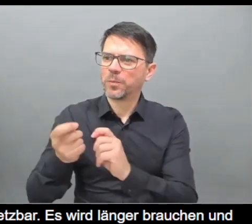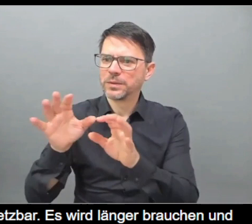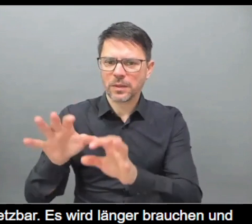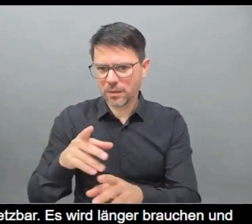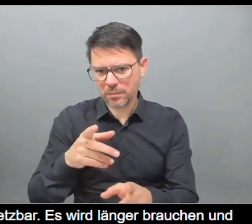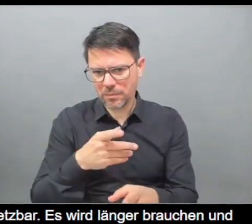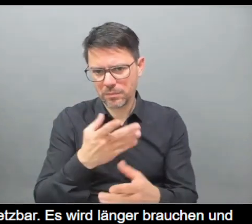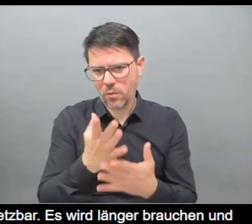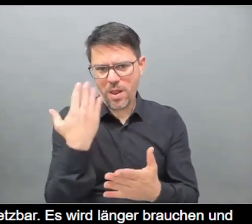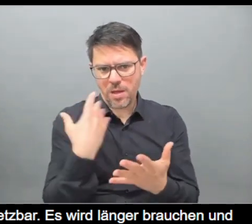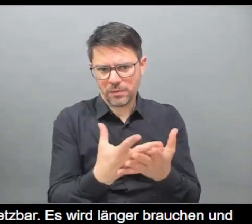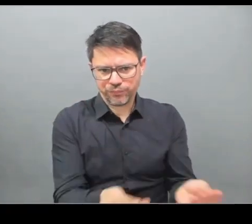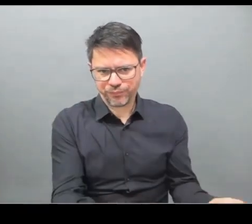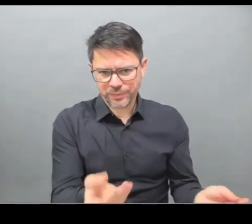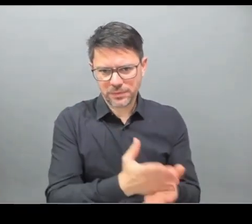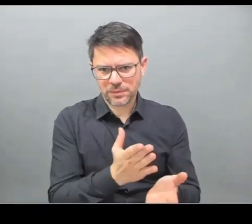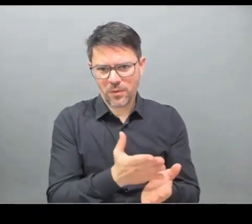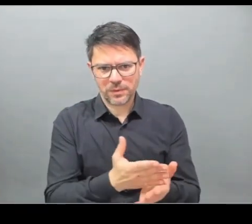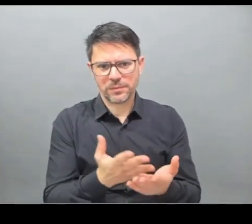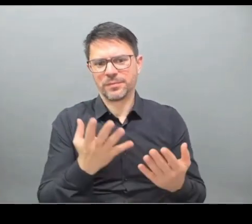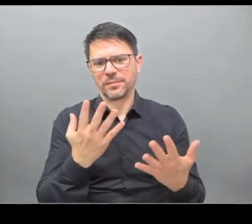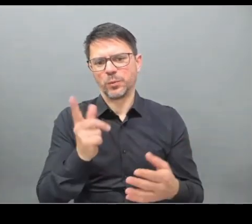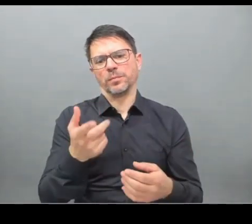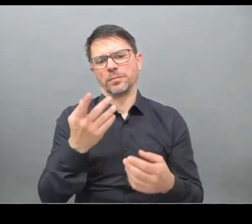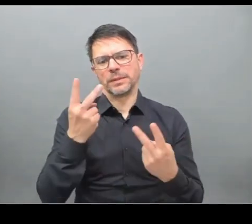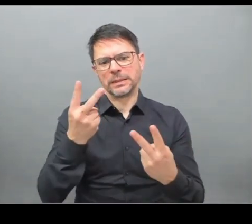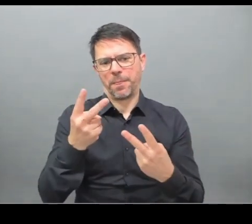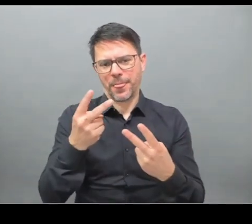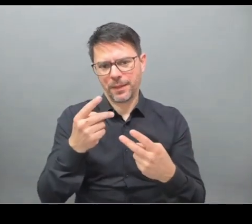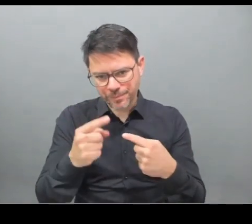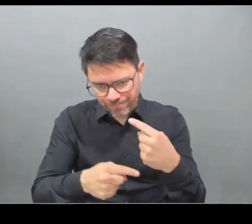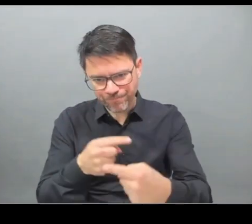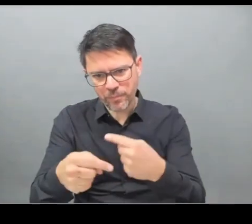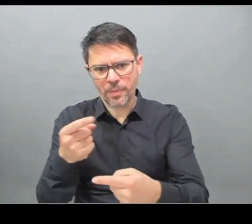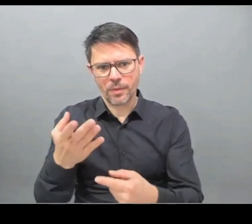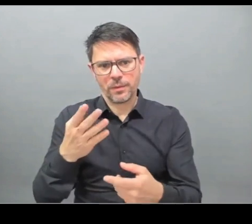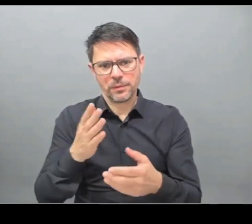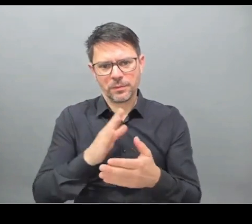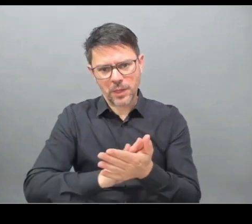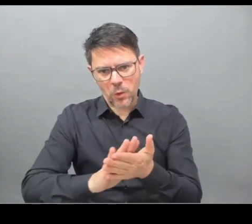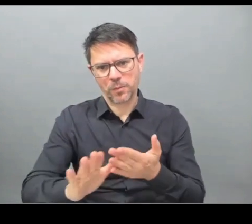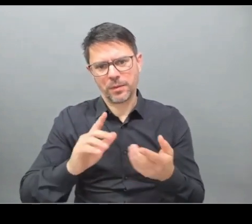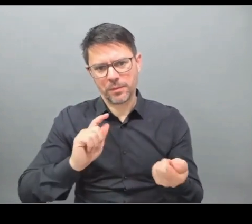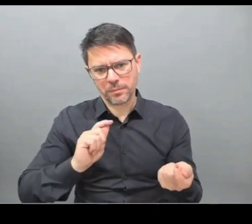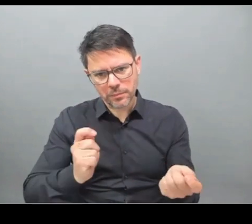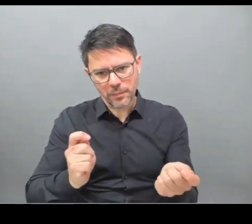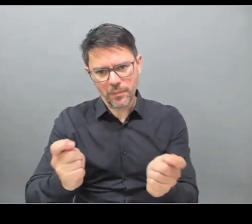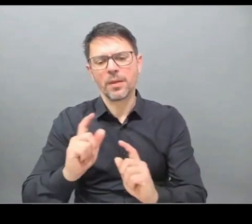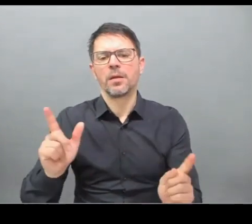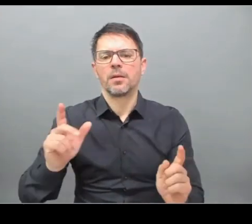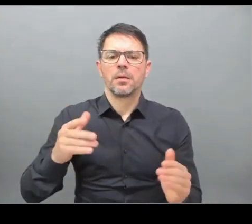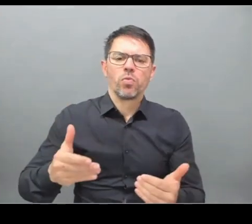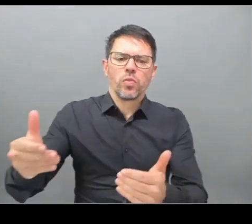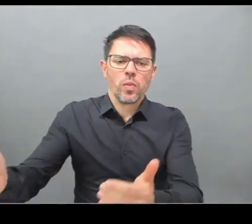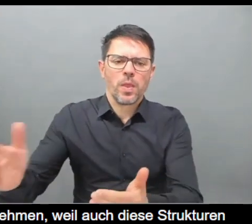den Zeitdruck nicht als das Wichtigste in der Agenda betrachten. Wichtig ist, eine gute Lösung zu finden, denn es geht um sehr viel für die Bürgerinnen und